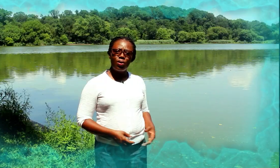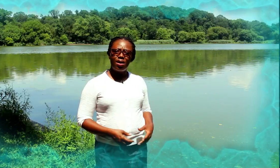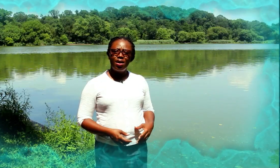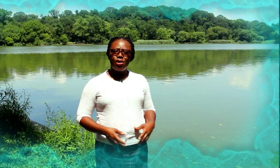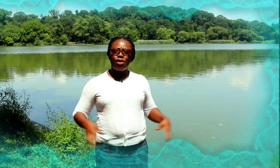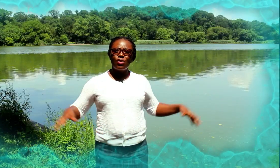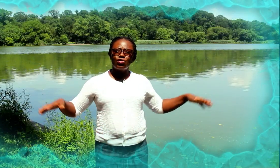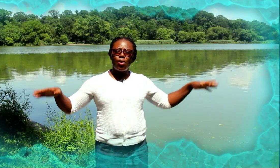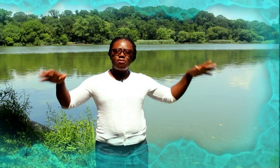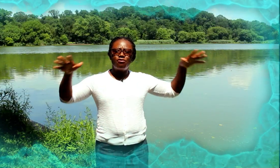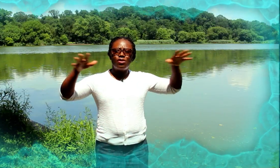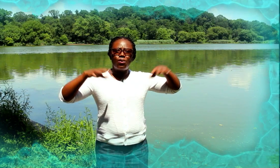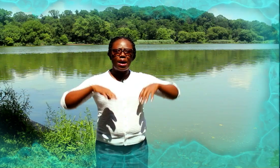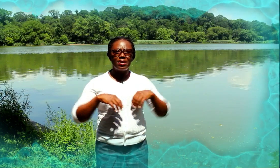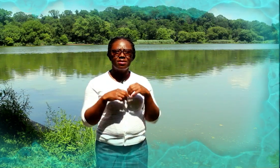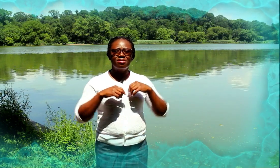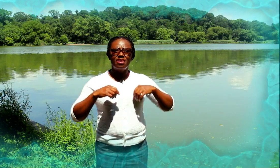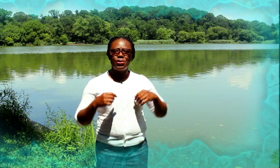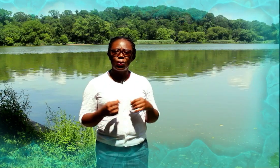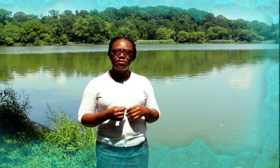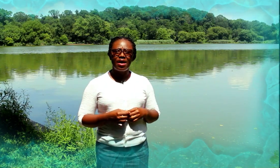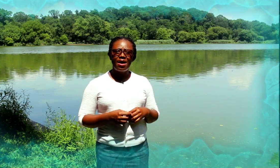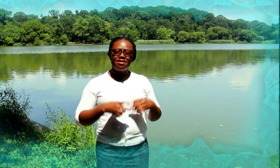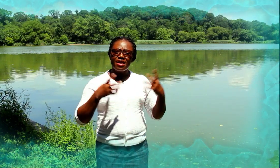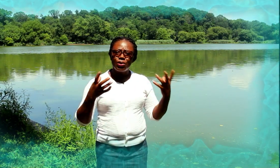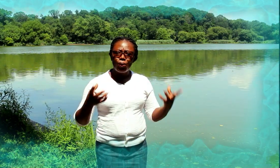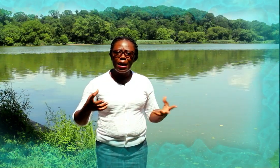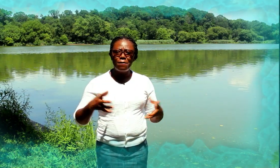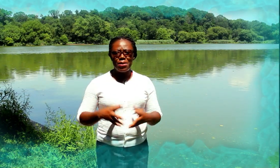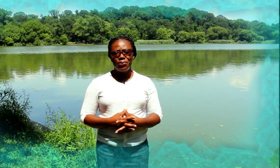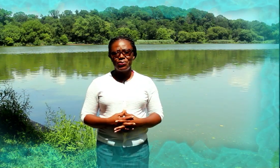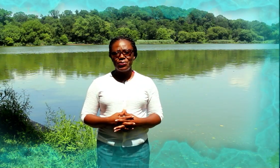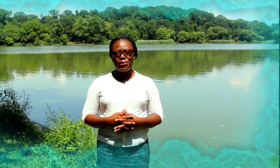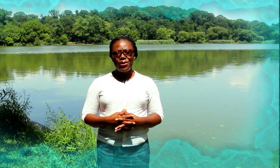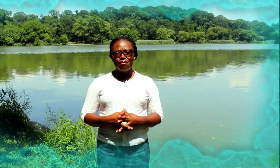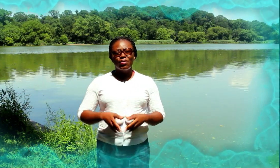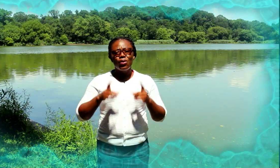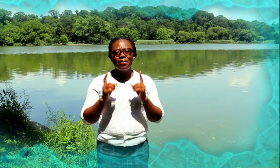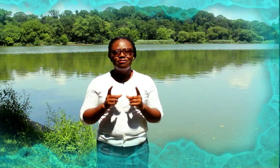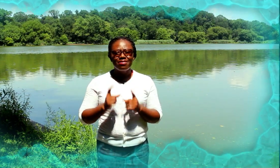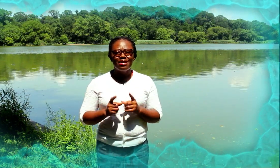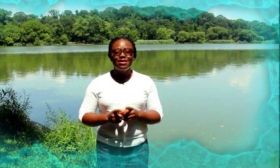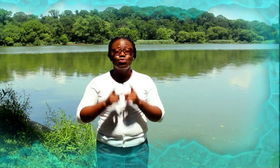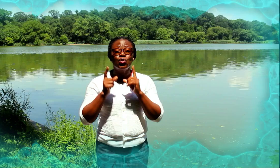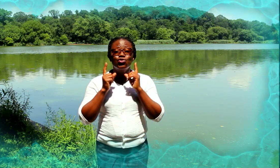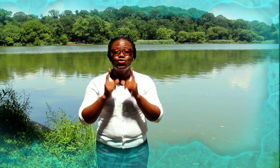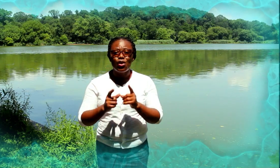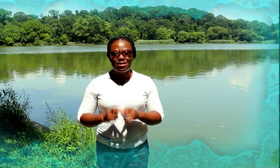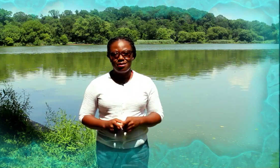Quittez si moun yo vin jouen mwen non. Pas impose yo vini. Parce que pays wa ki